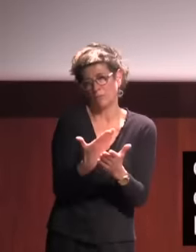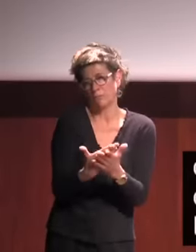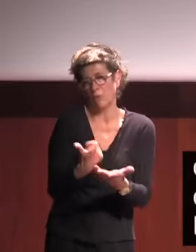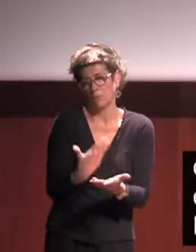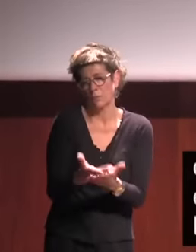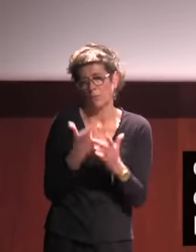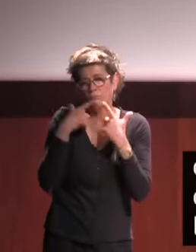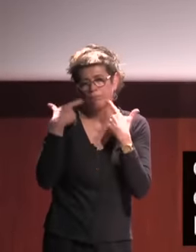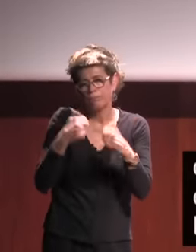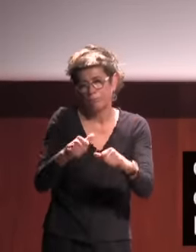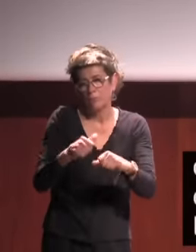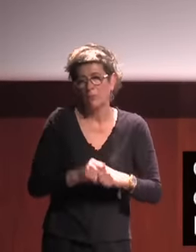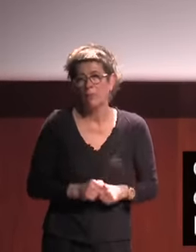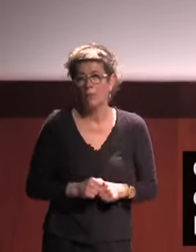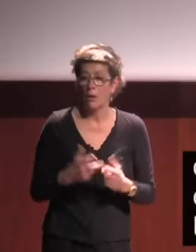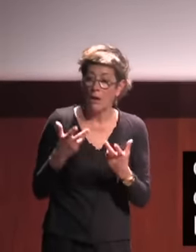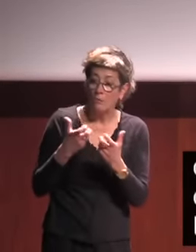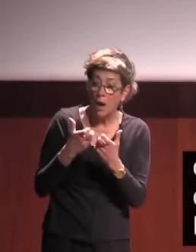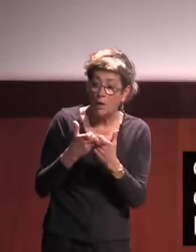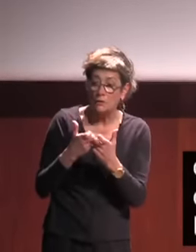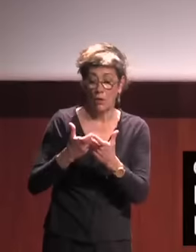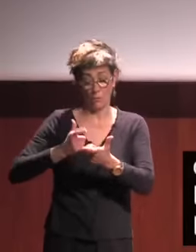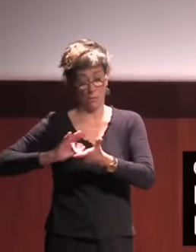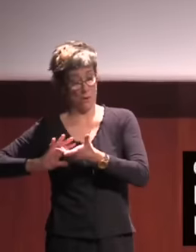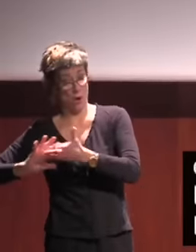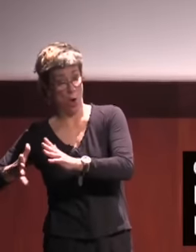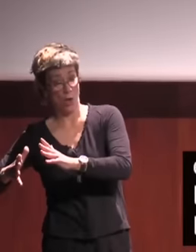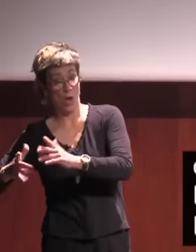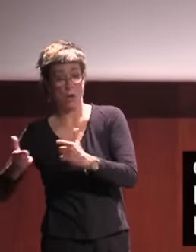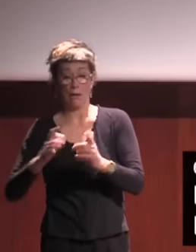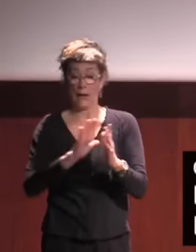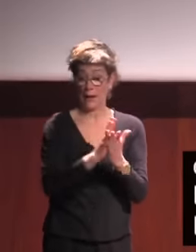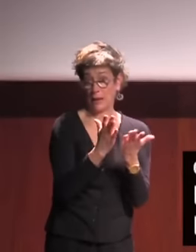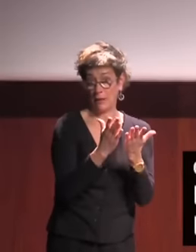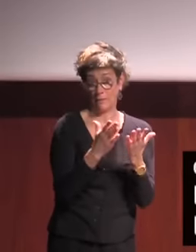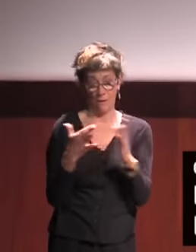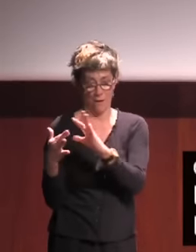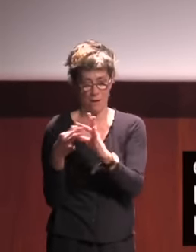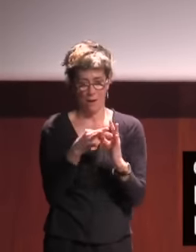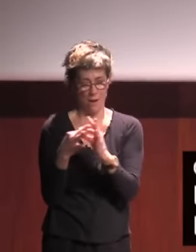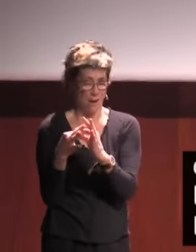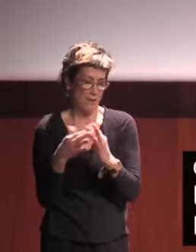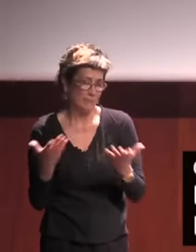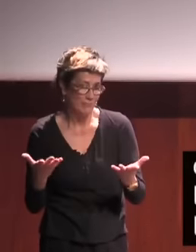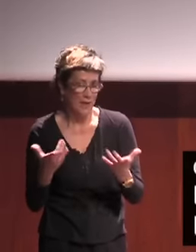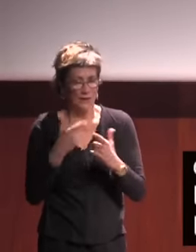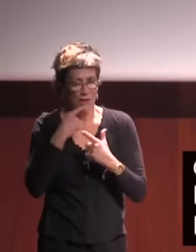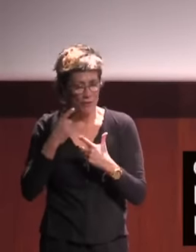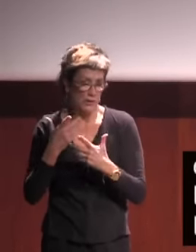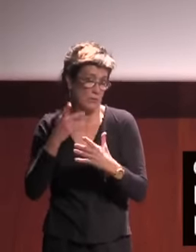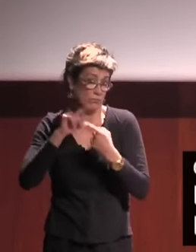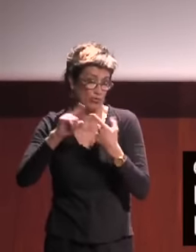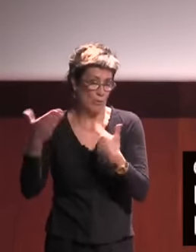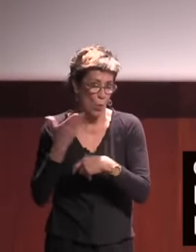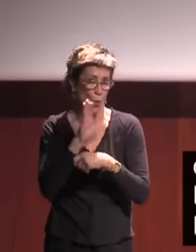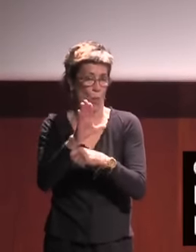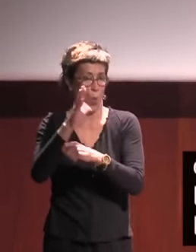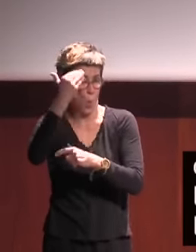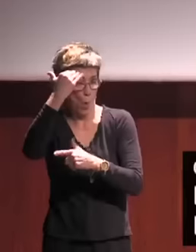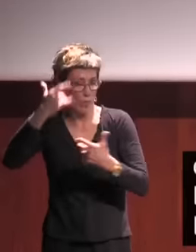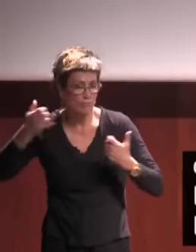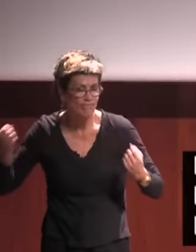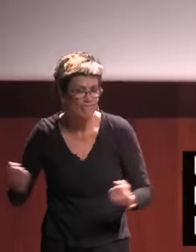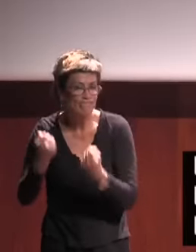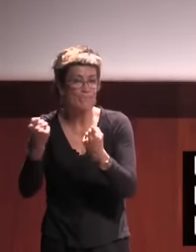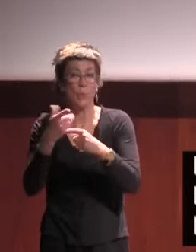On le voit, faire l'histoire des rapports entre la langue des signes française et le livre, c'est tout à la fois contribuer à la faire connaître et mettre en